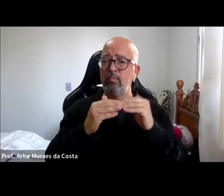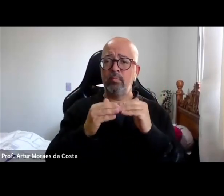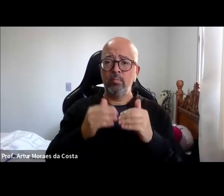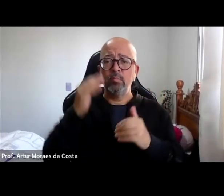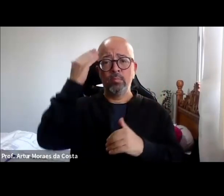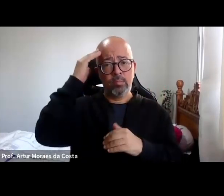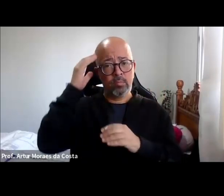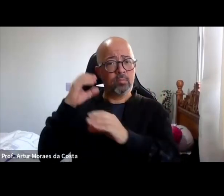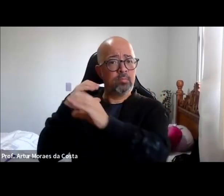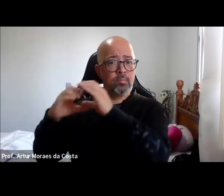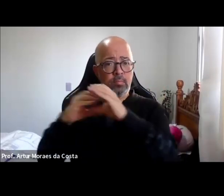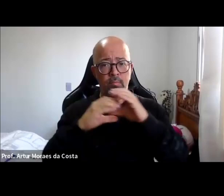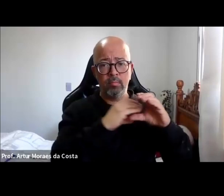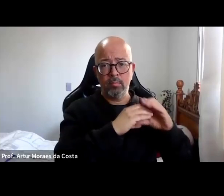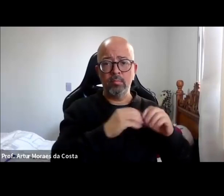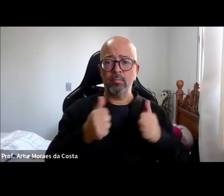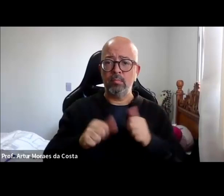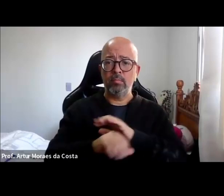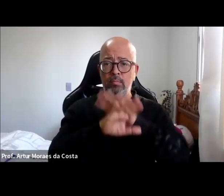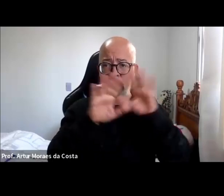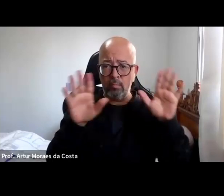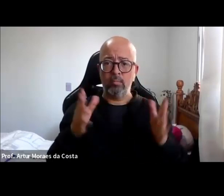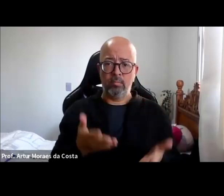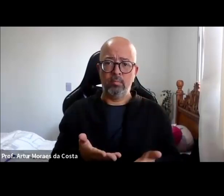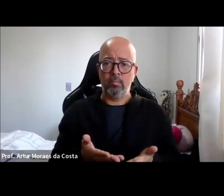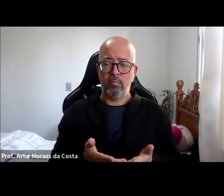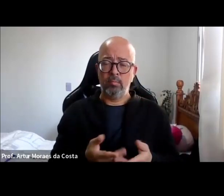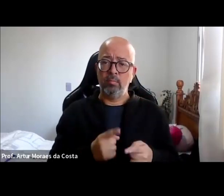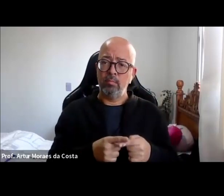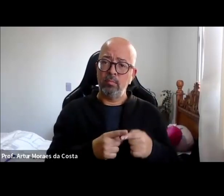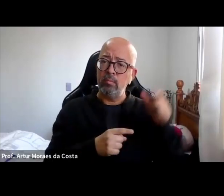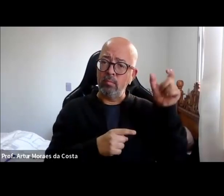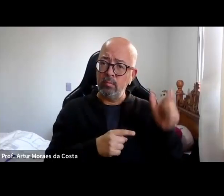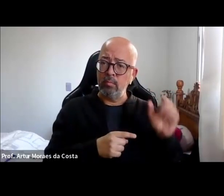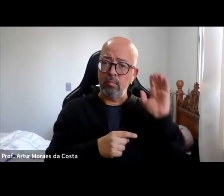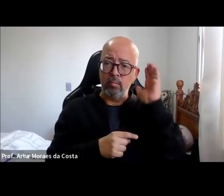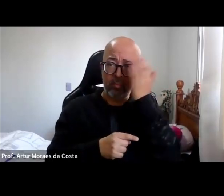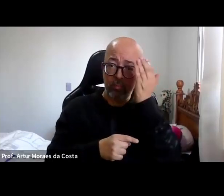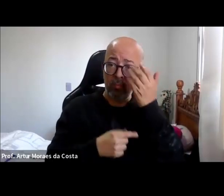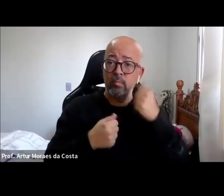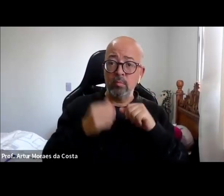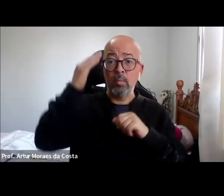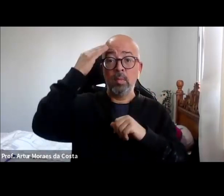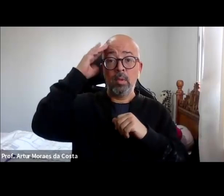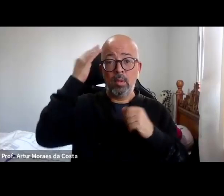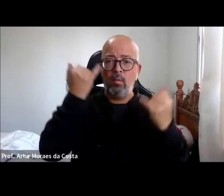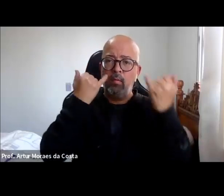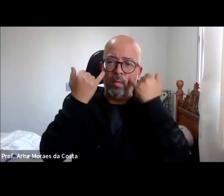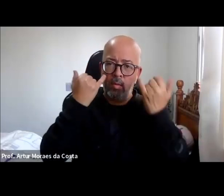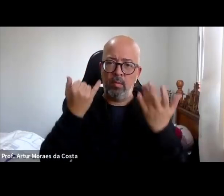cega no está acostumbrada a este ritmo de comunicación puede resultarle eh